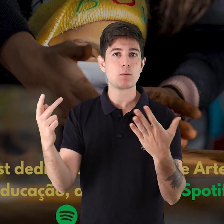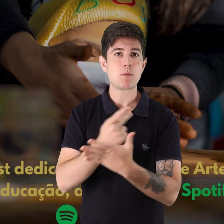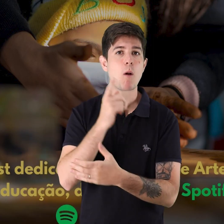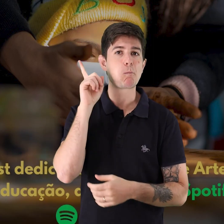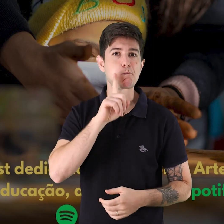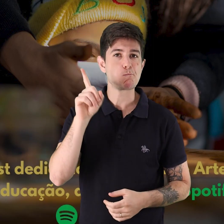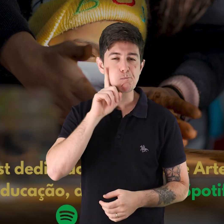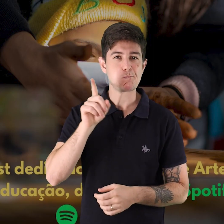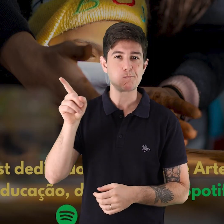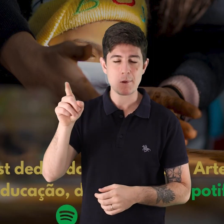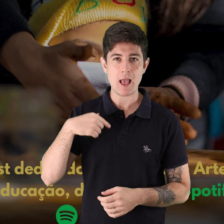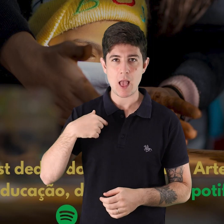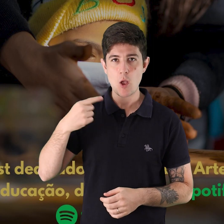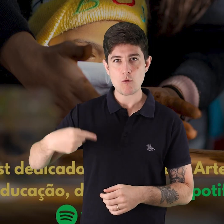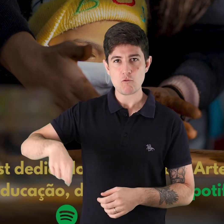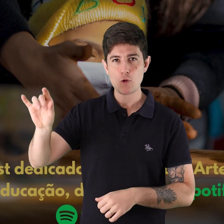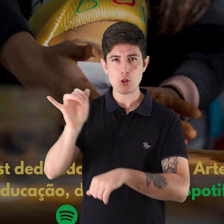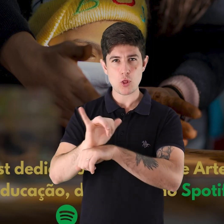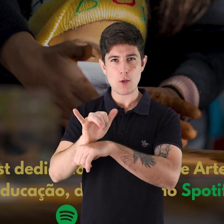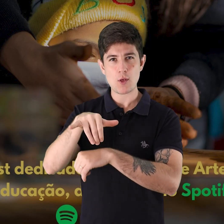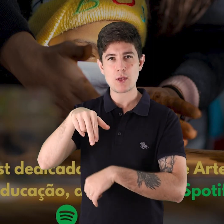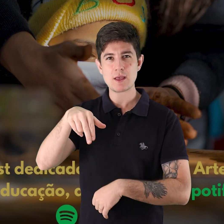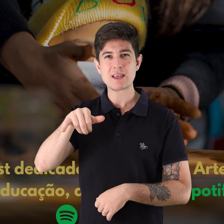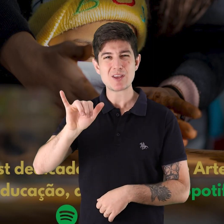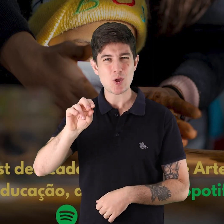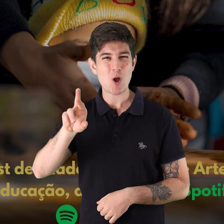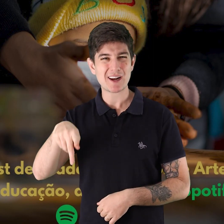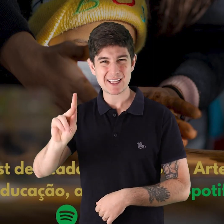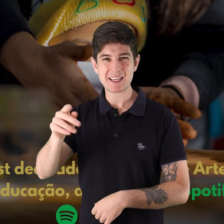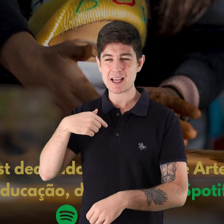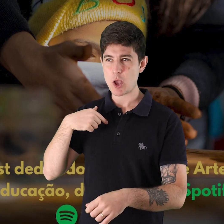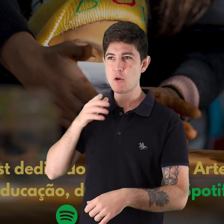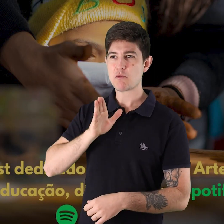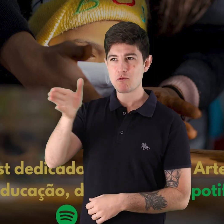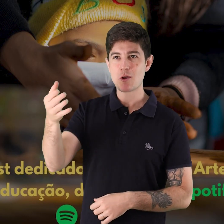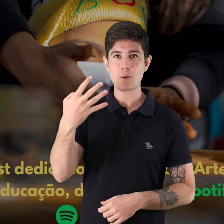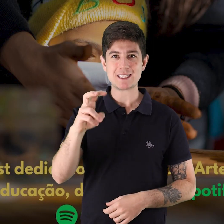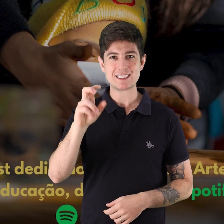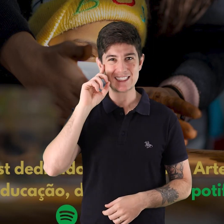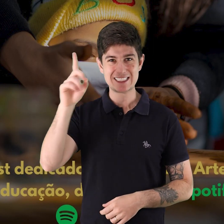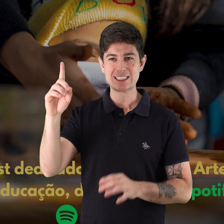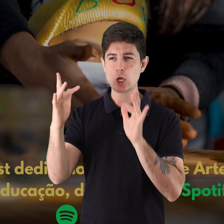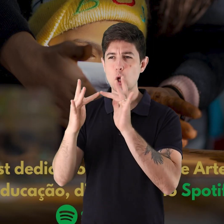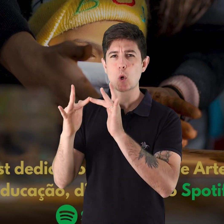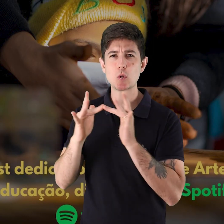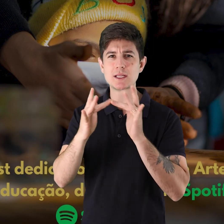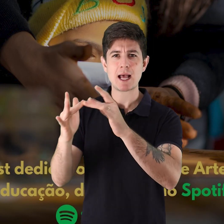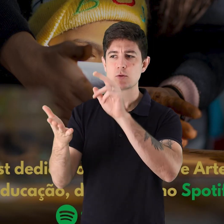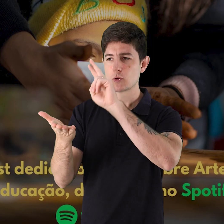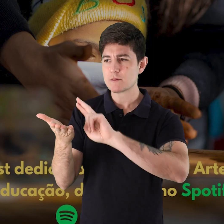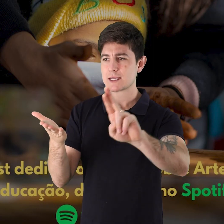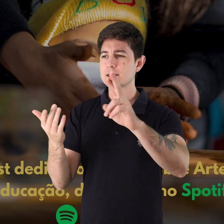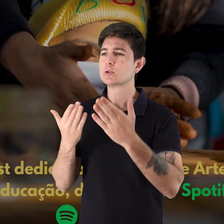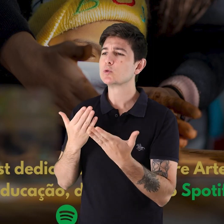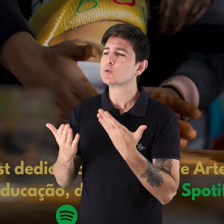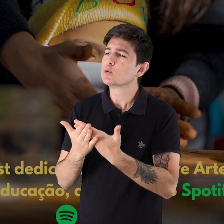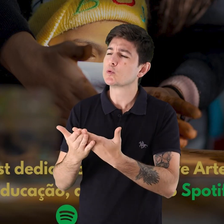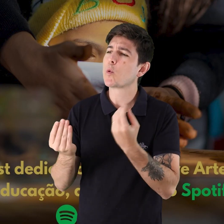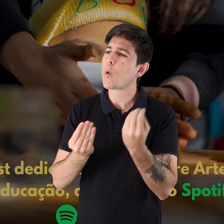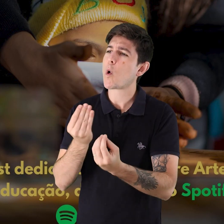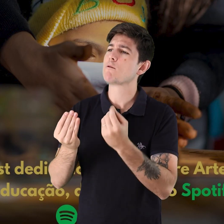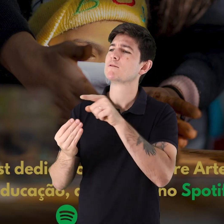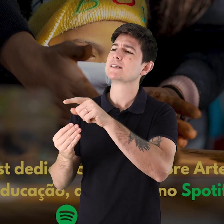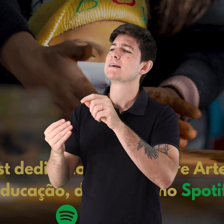ano passado nos Estados Unidos, primeiro eu fui para Nova York, fiquei 45 dias lá, em contato com 2 universidades